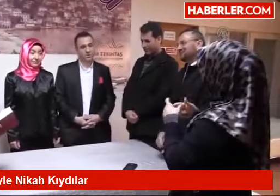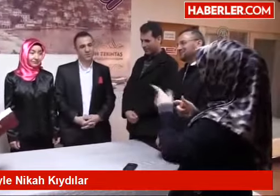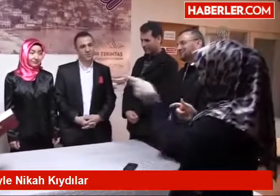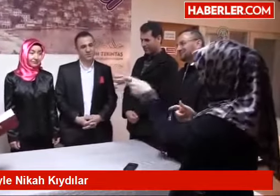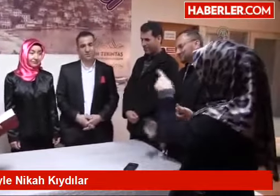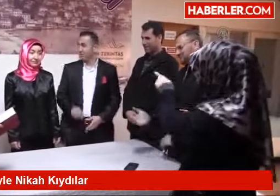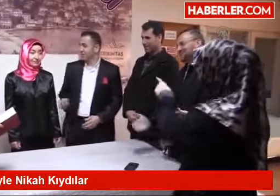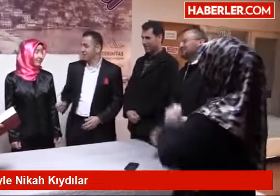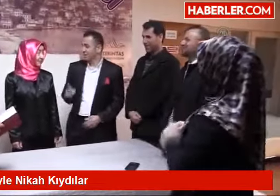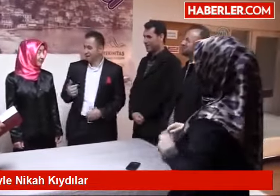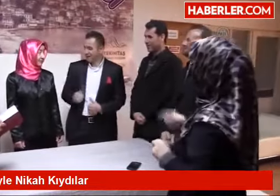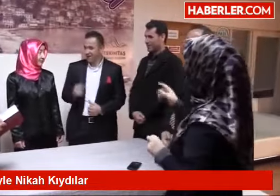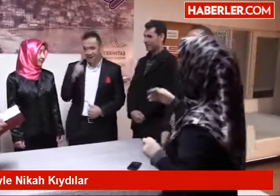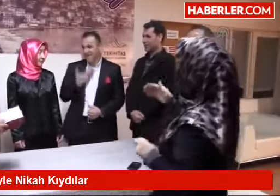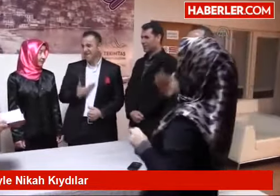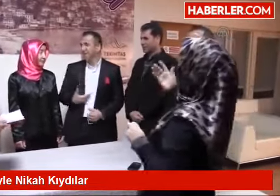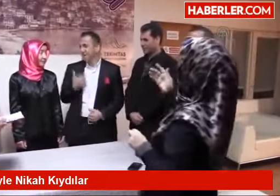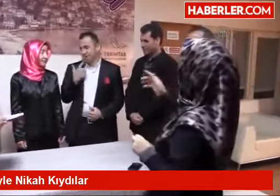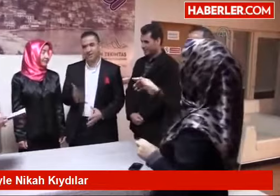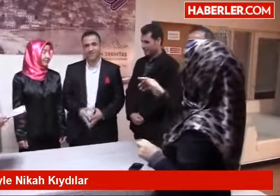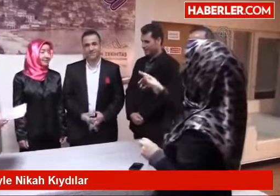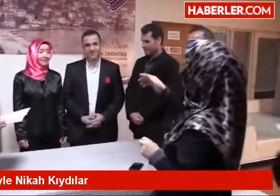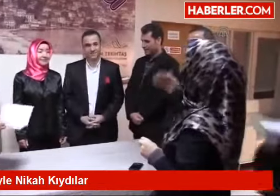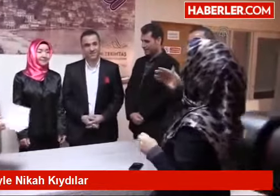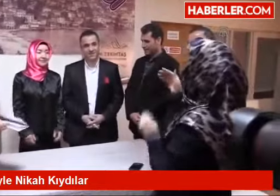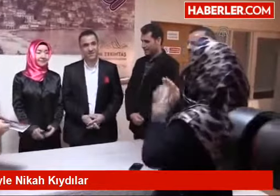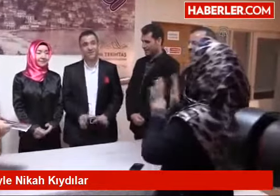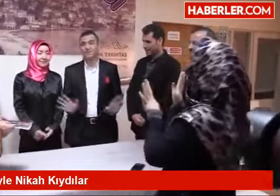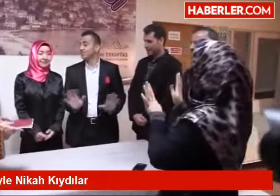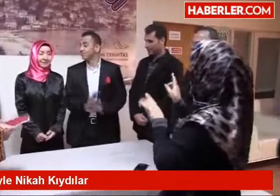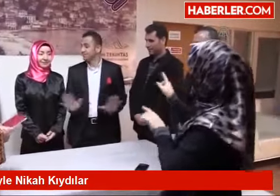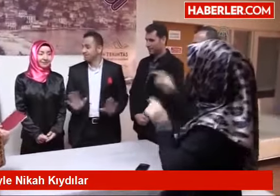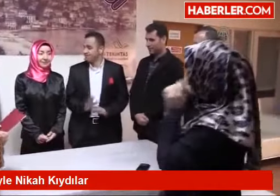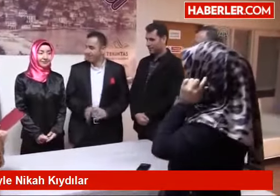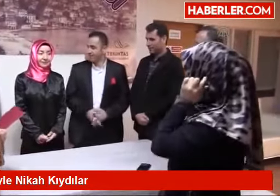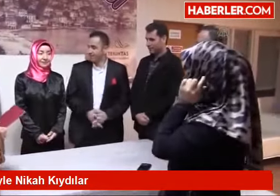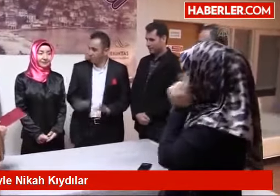nikahta beraber olduğumuz için biz teşekkür ediyoruz. Çok teşekkür ediyoruz.